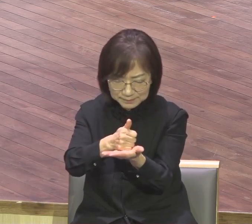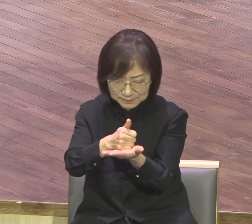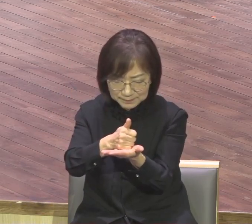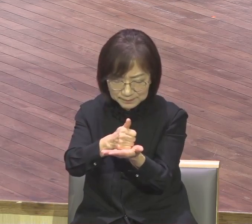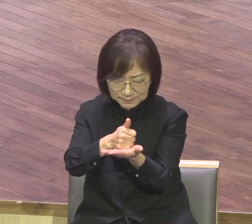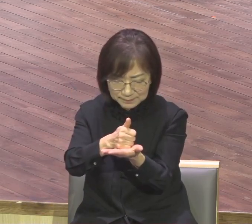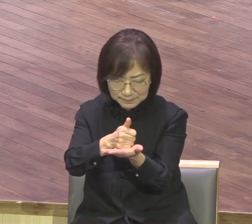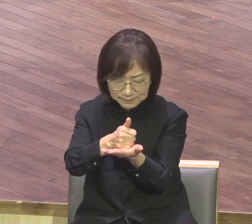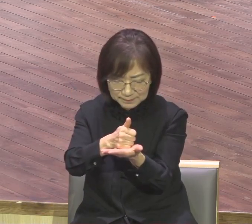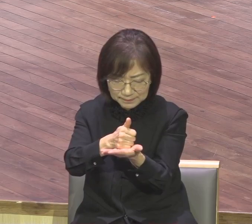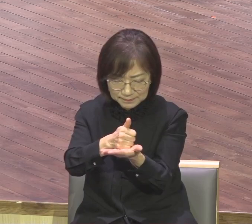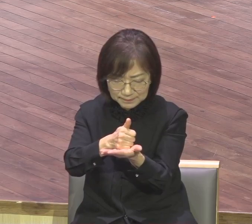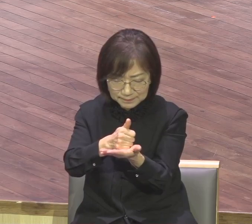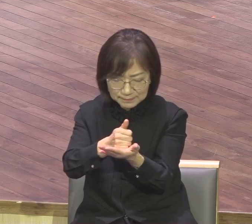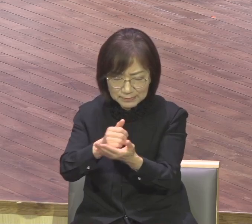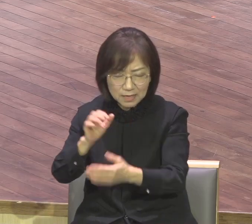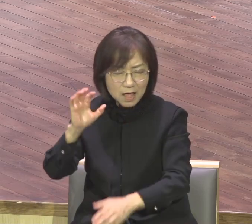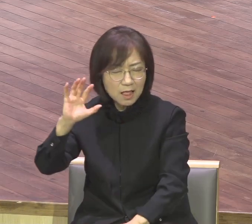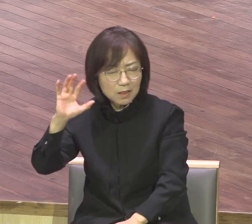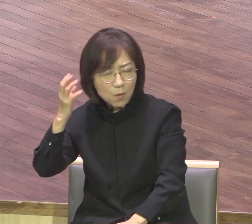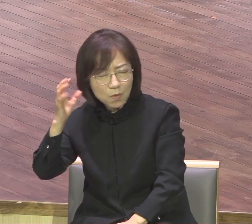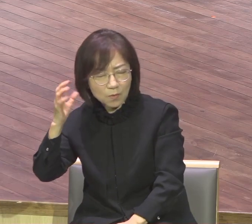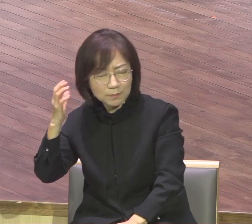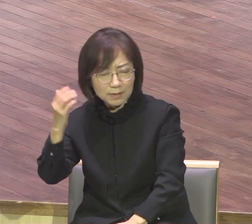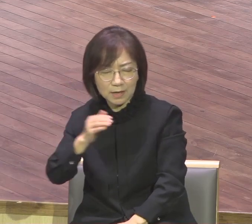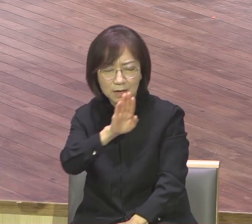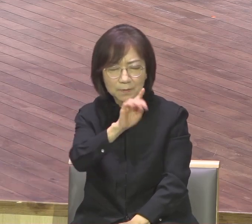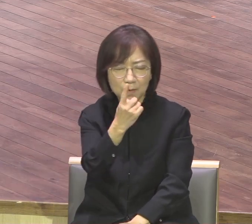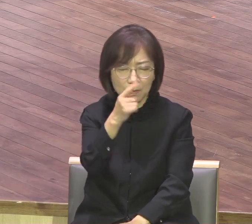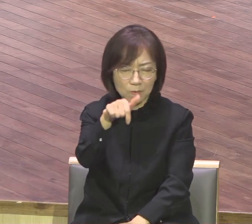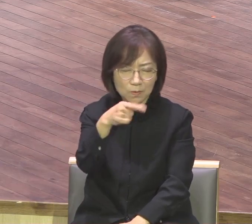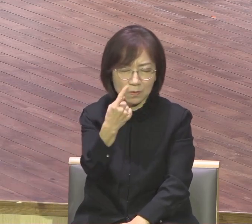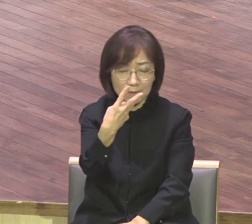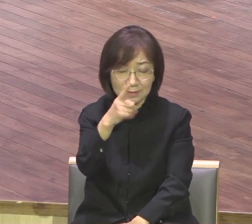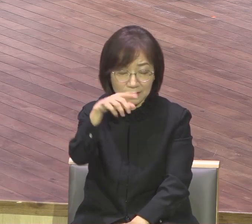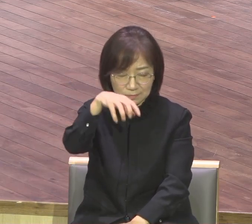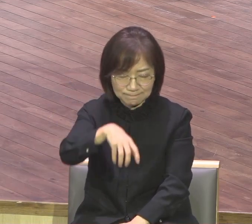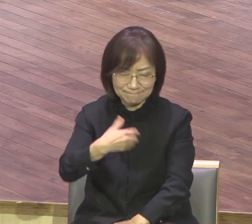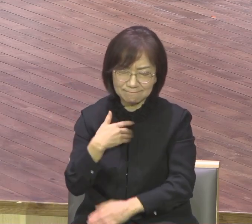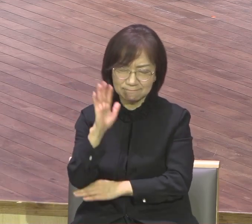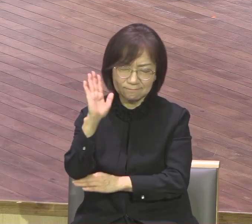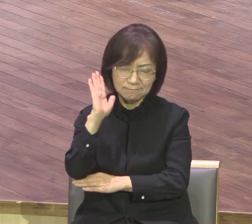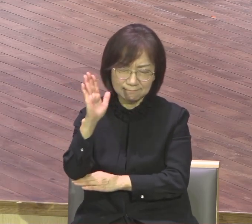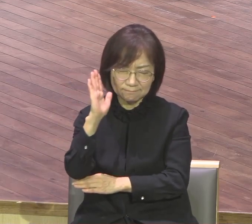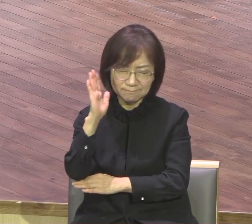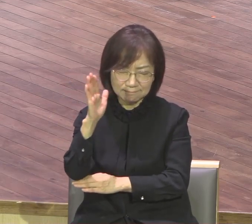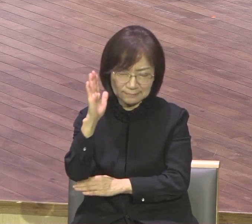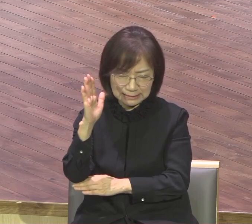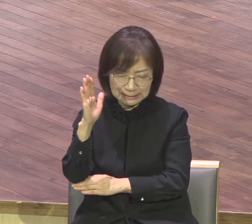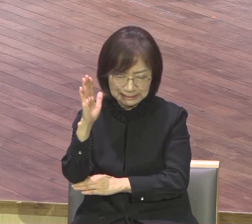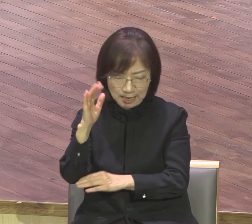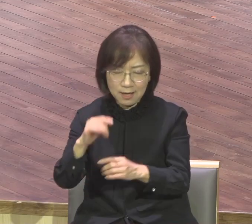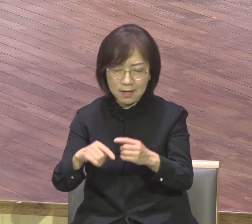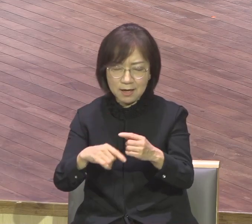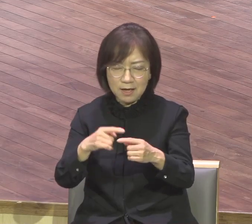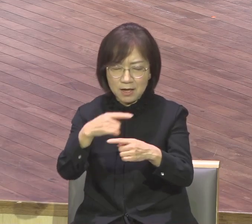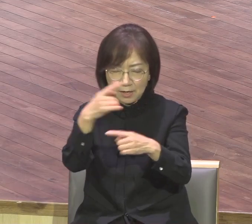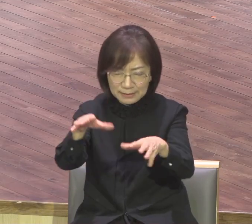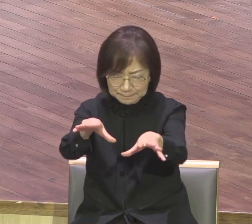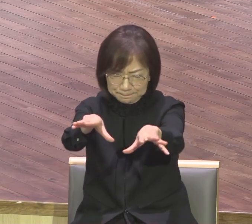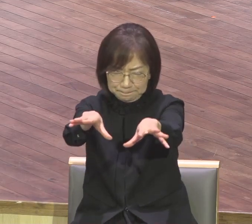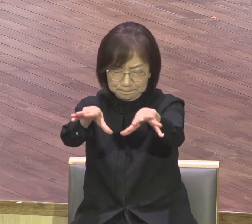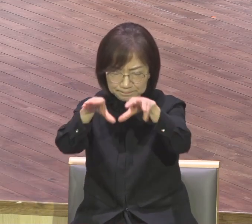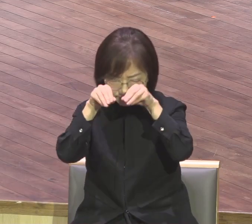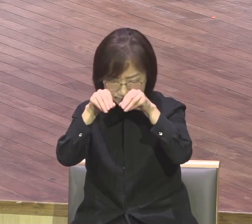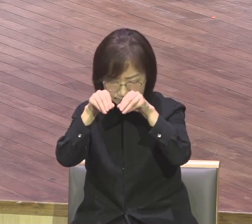de la iglesia Yevon. 콜롬비아 보고타에서 전한 이 말씀을 듣고 모든 성도들이 주 안에 굳게 서는